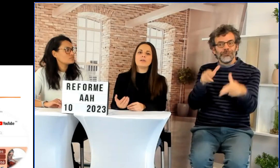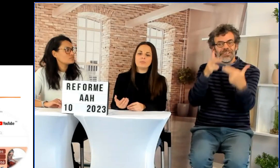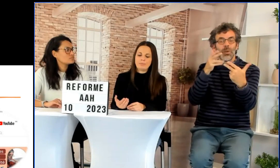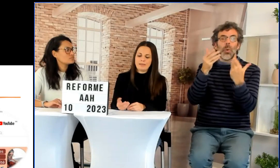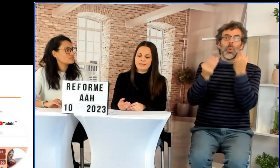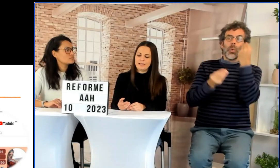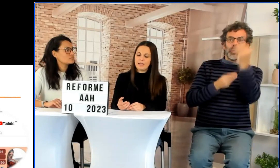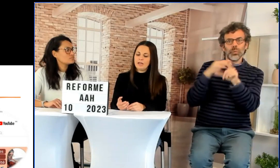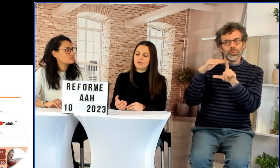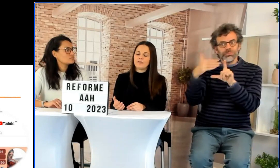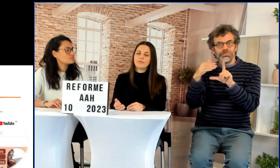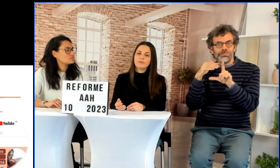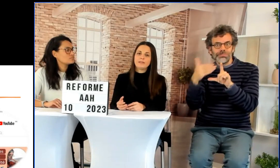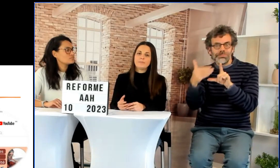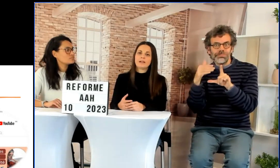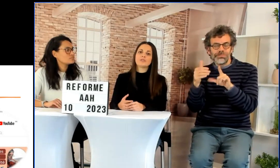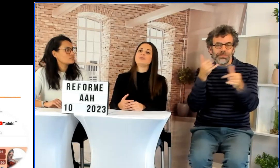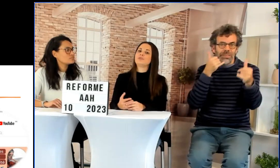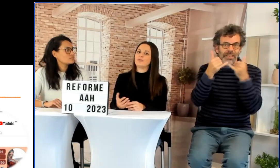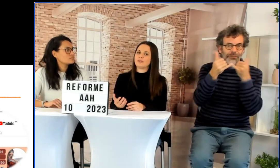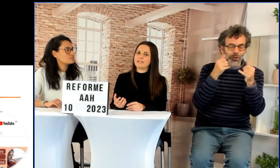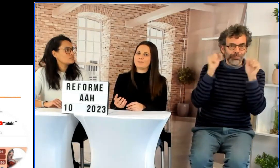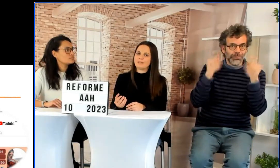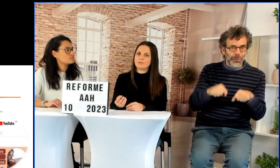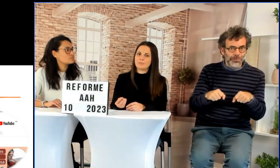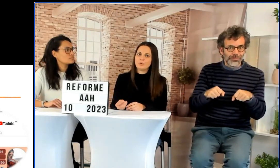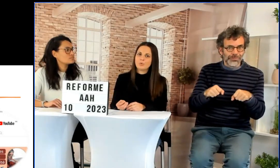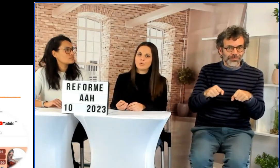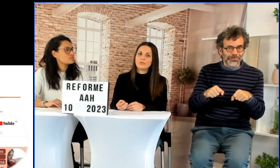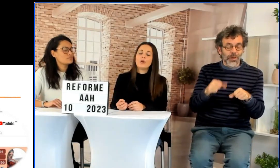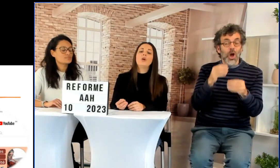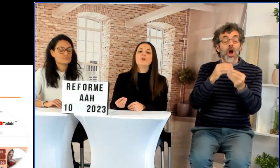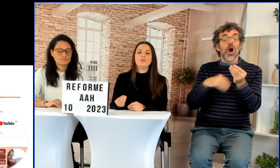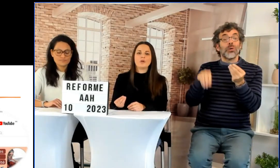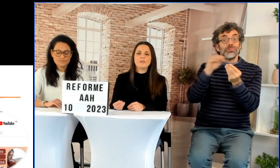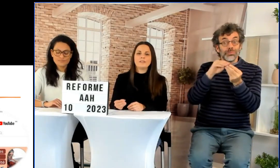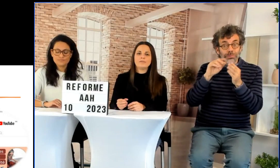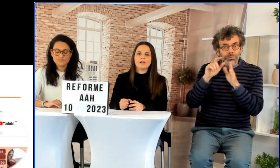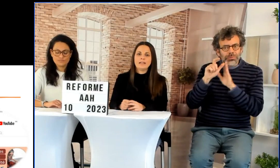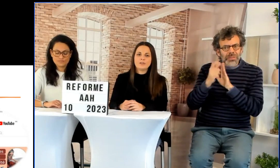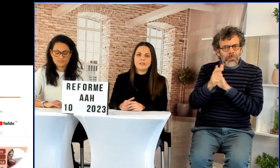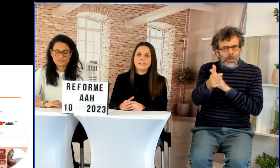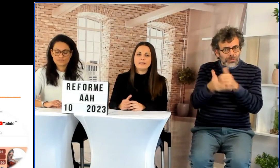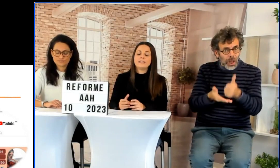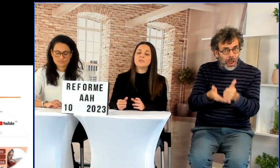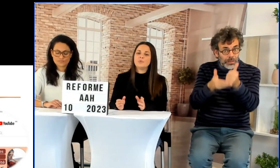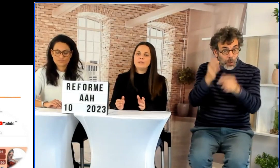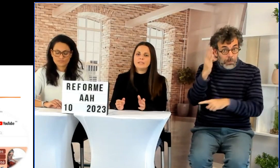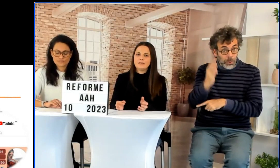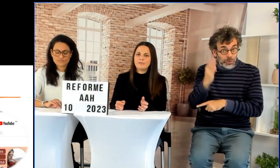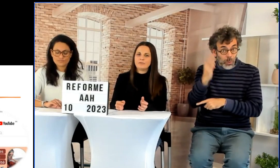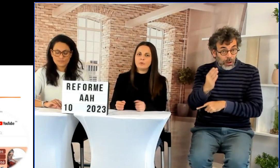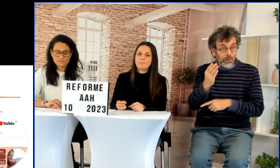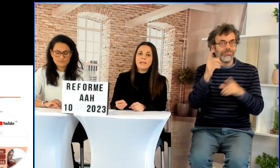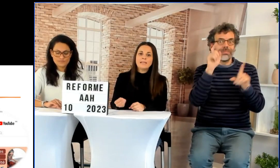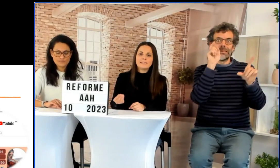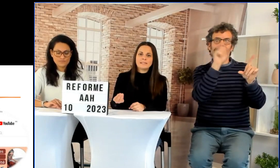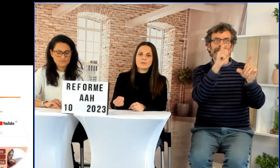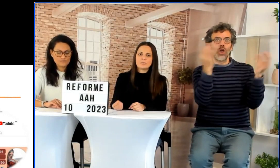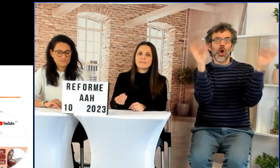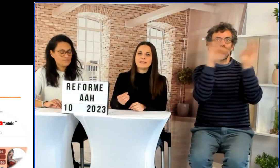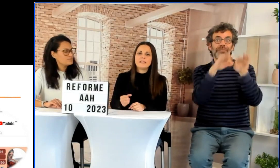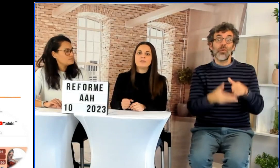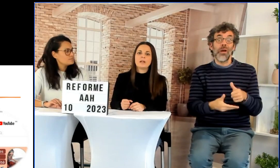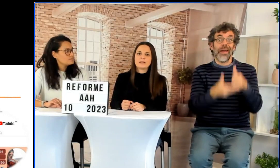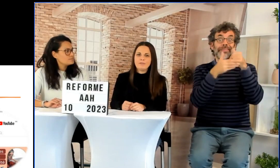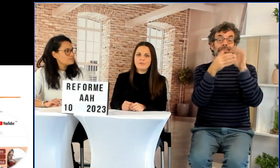être accompagné dans vos démarches sur votre espace Mon Compte, le rendez-vous aide en ligne et celui qu'il vous faut. C'est